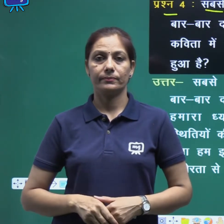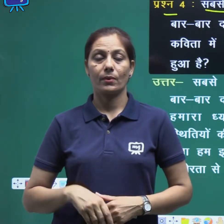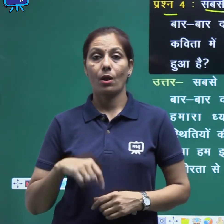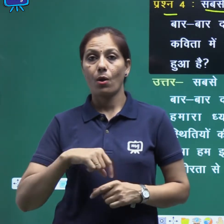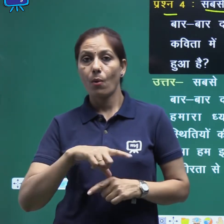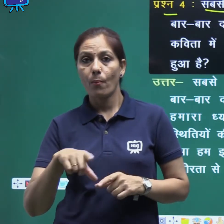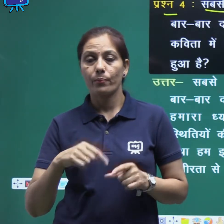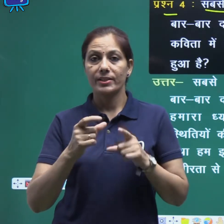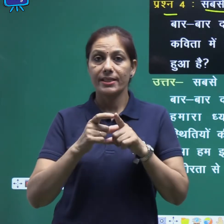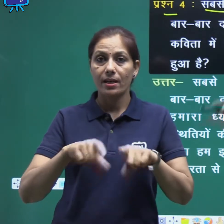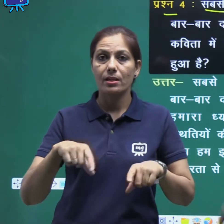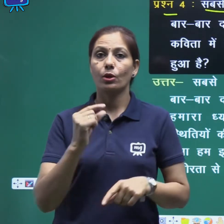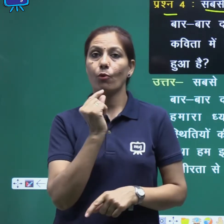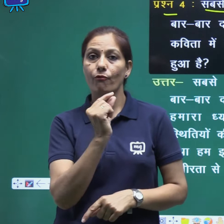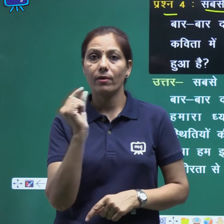सबसे खतरनाक शब्द